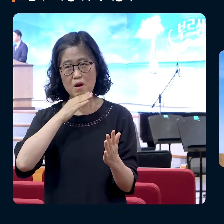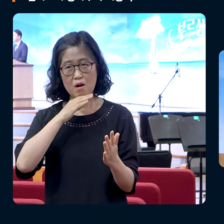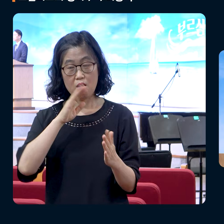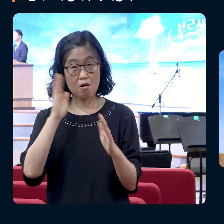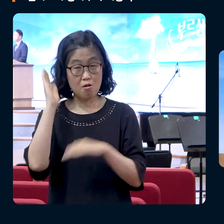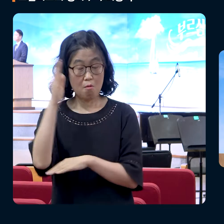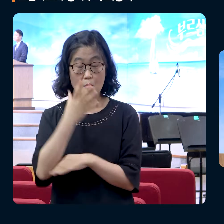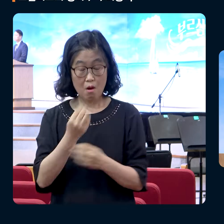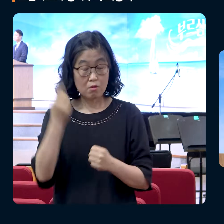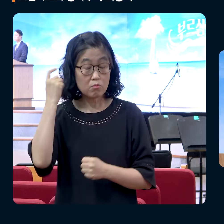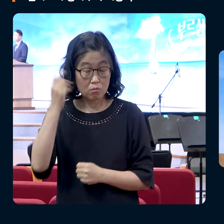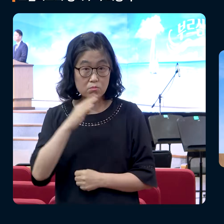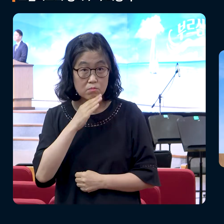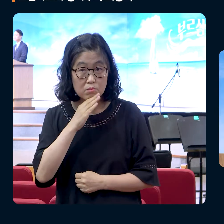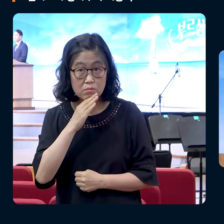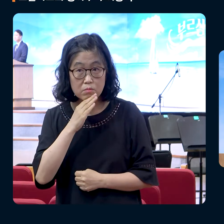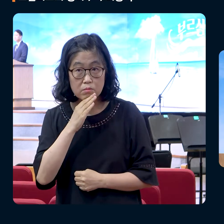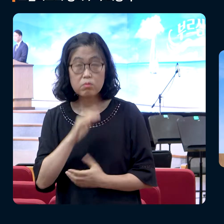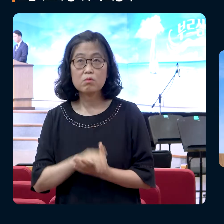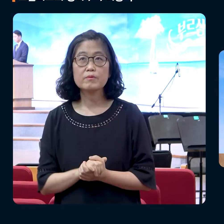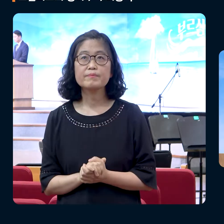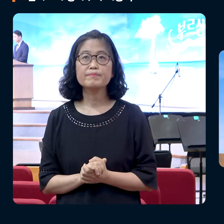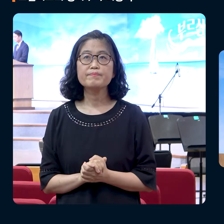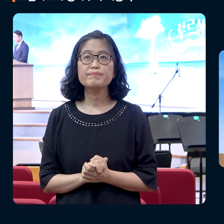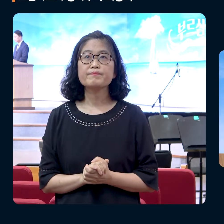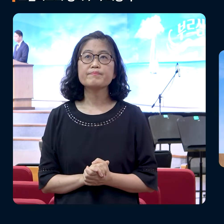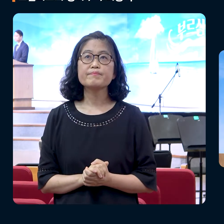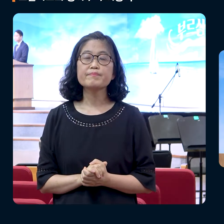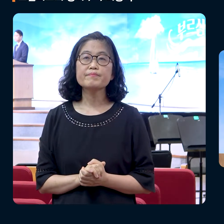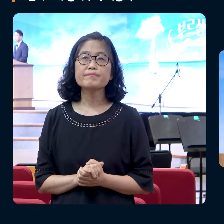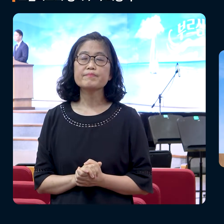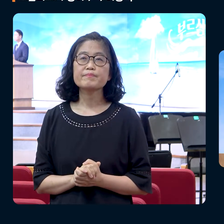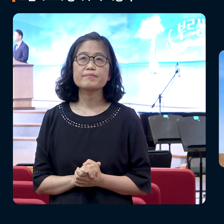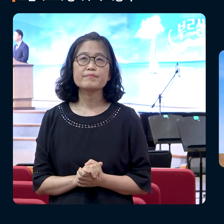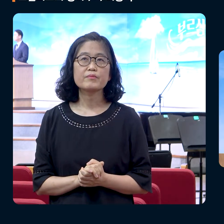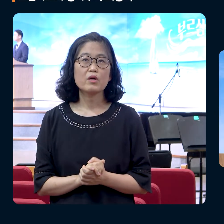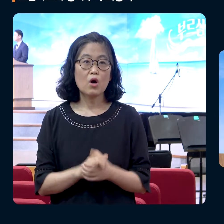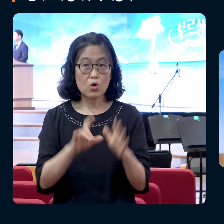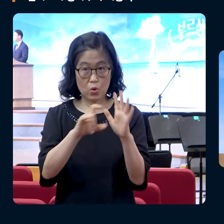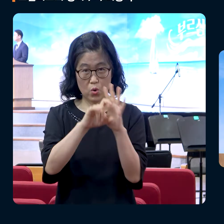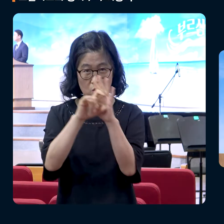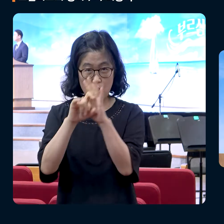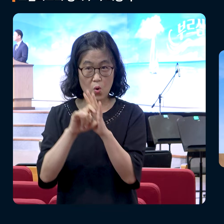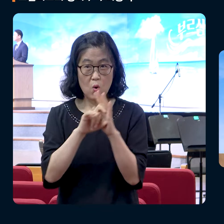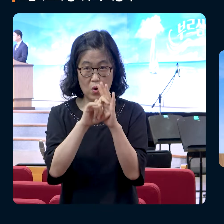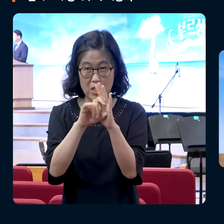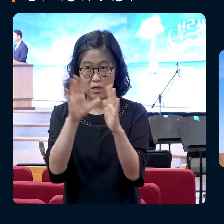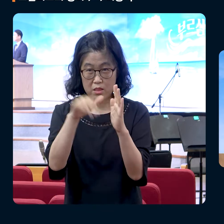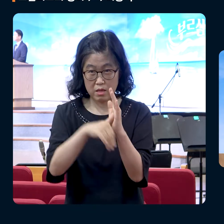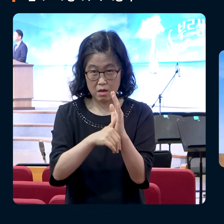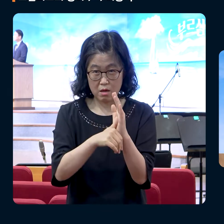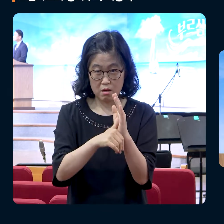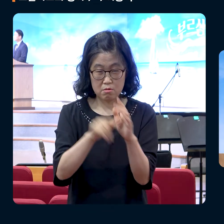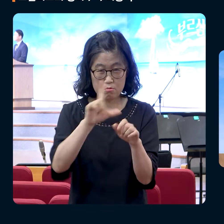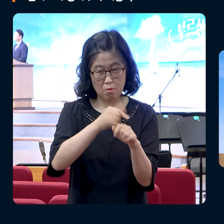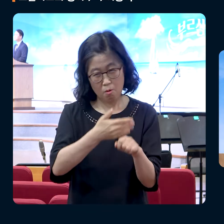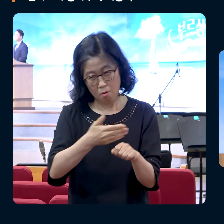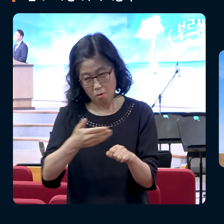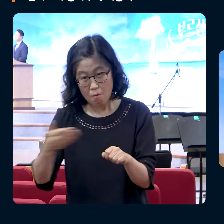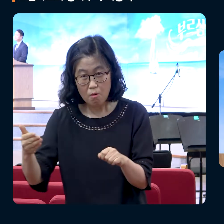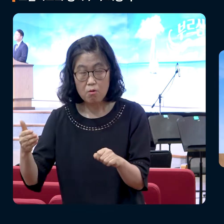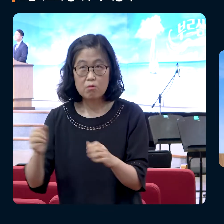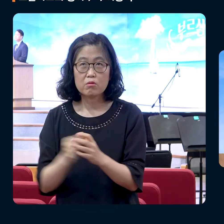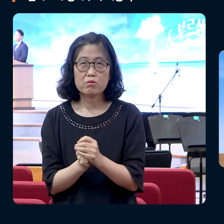듣기도 하고, 또 우리는 종종 그런 이야기들을 하기도 합니다. 코로나라는 시간들을 지나오면서